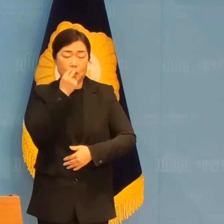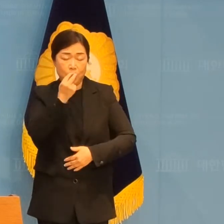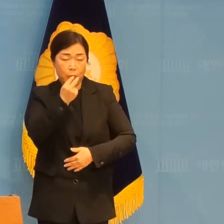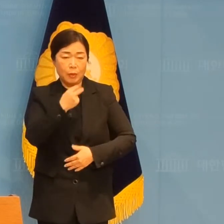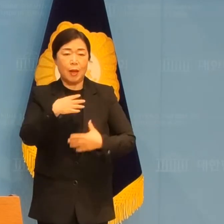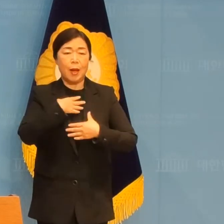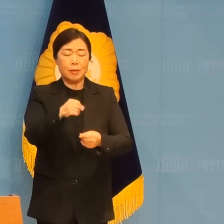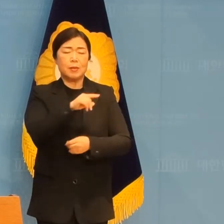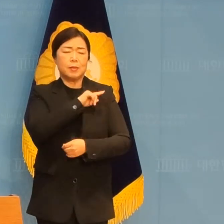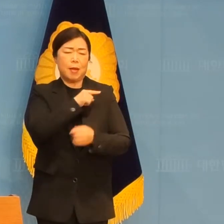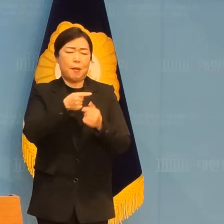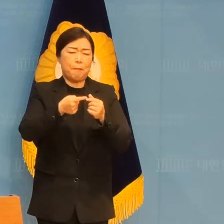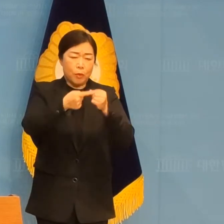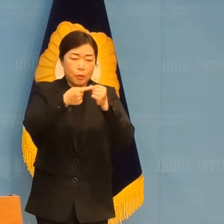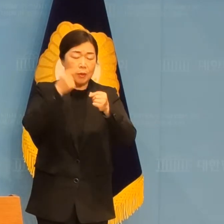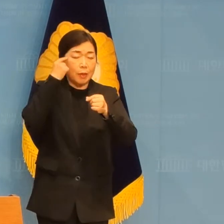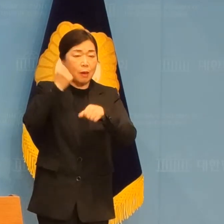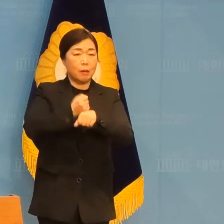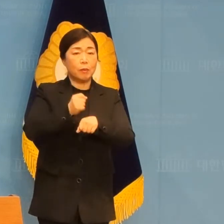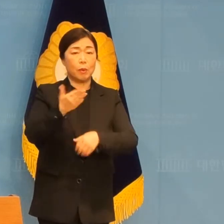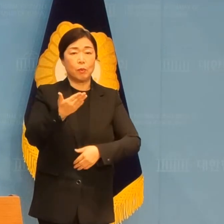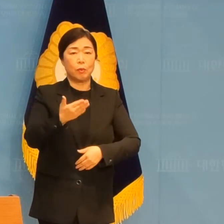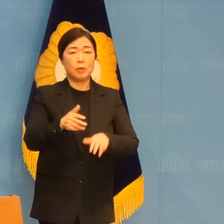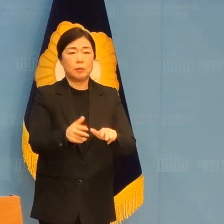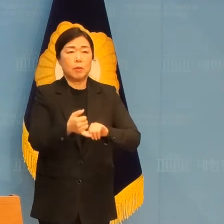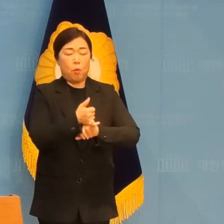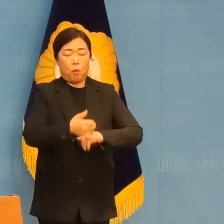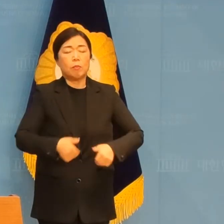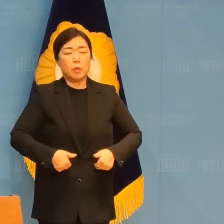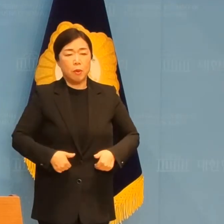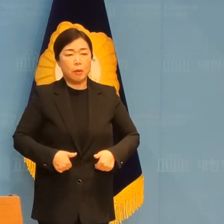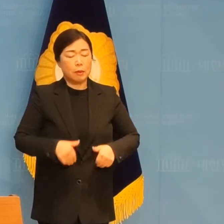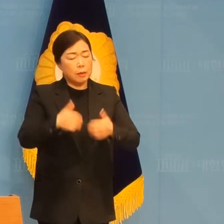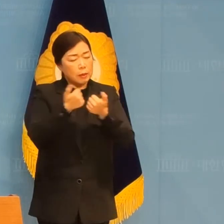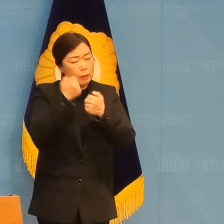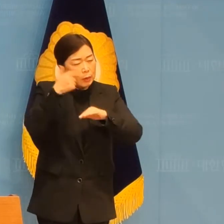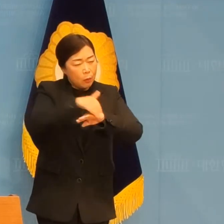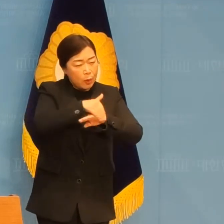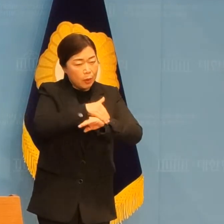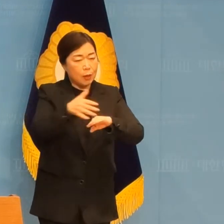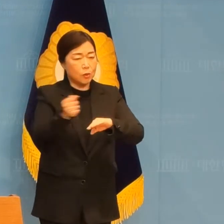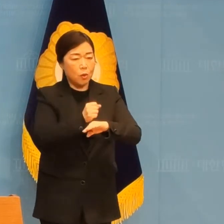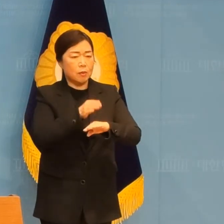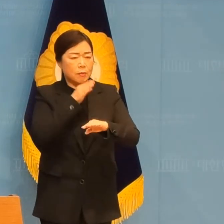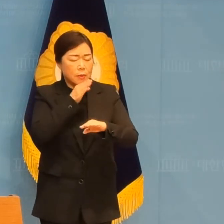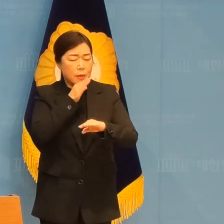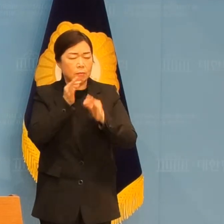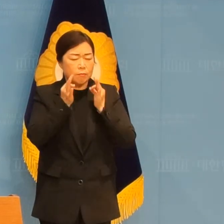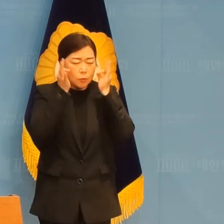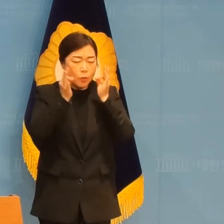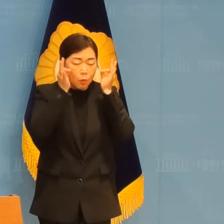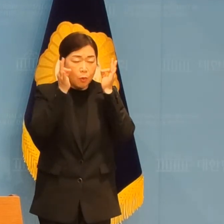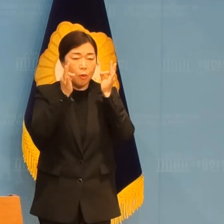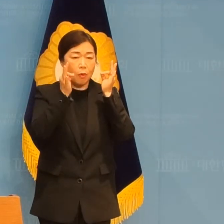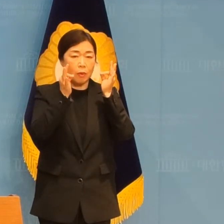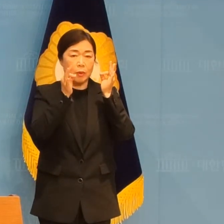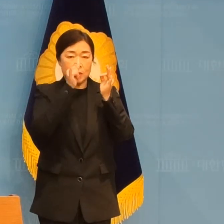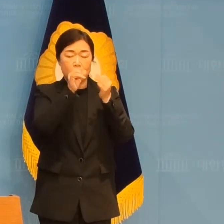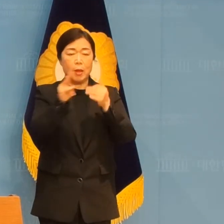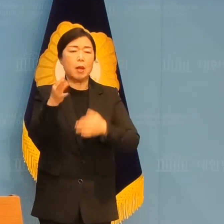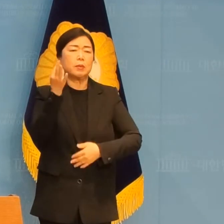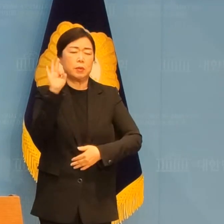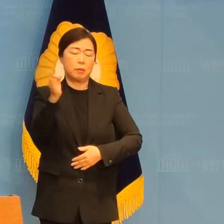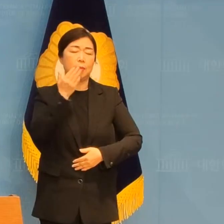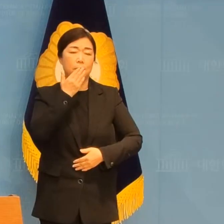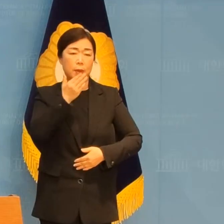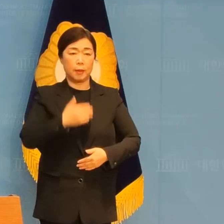하는 일관되고 현실적인 대북 전략 속에서 진정성을 인정받을 수 있다는 것을 명심해야